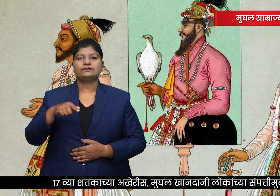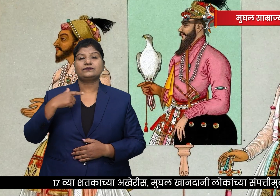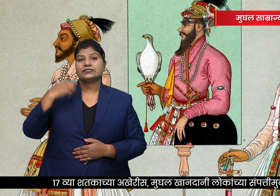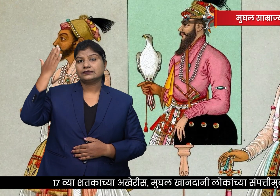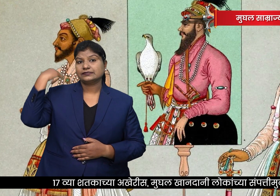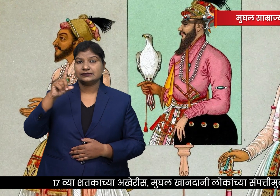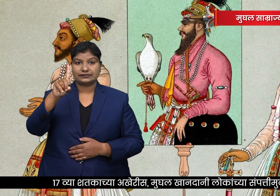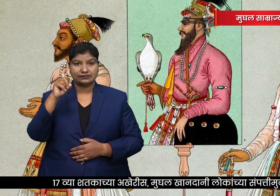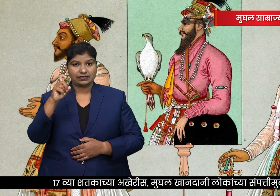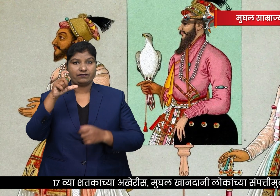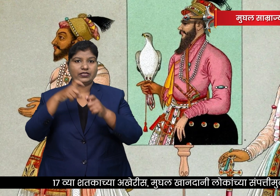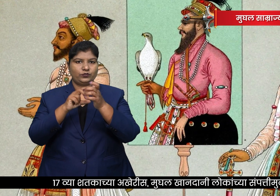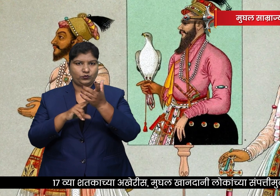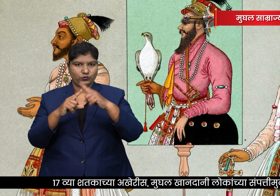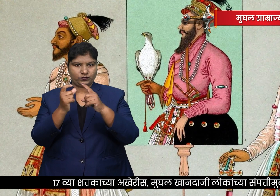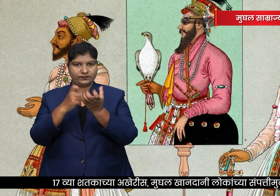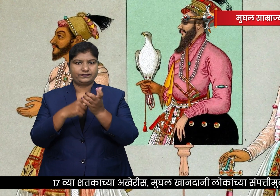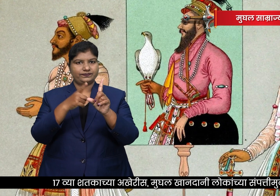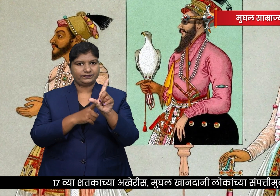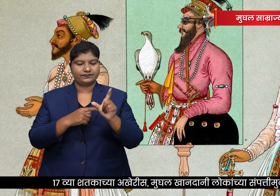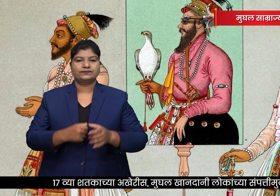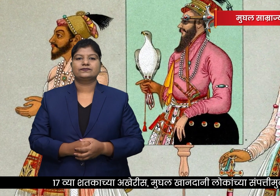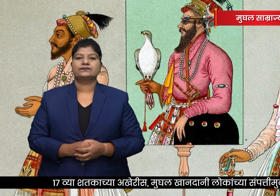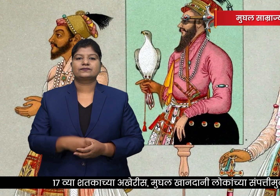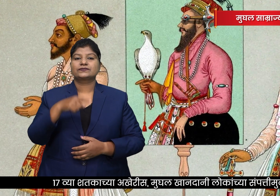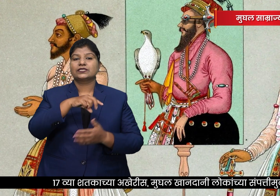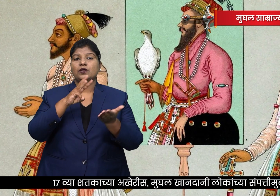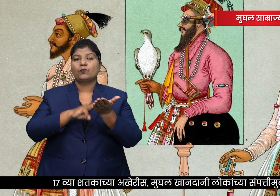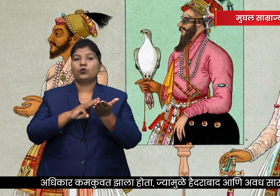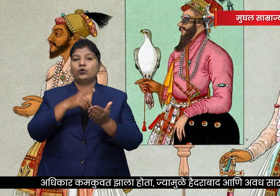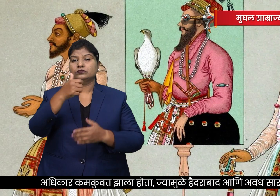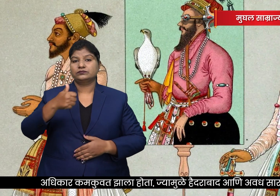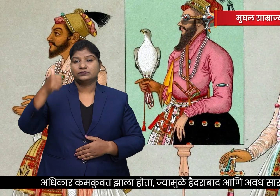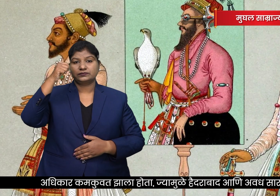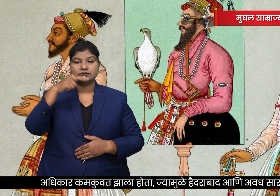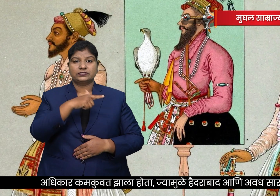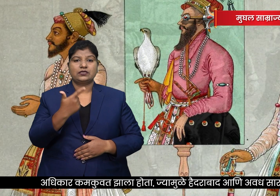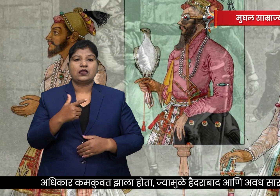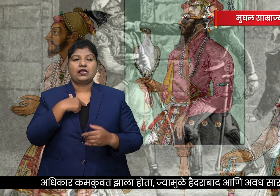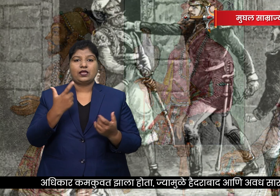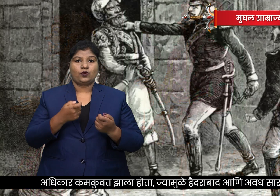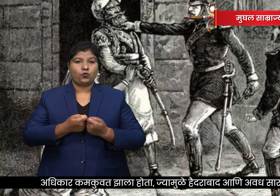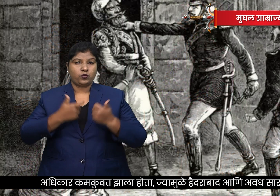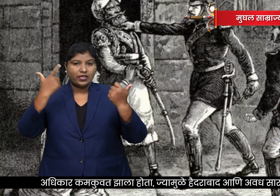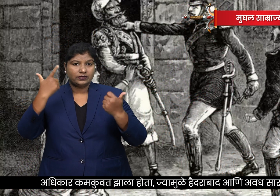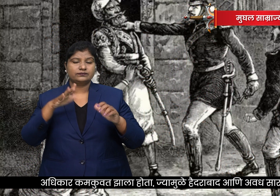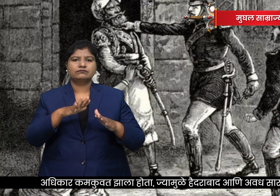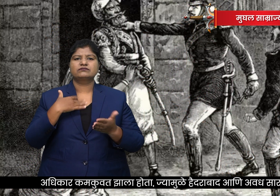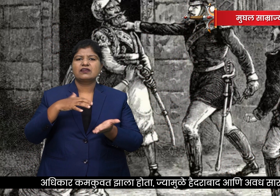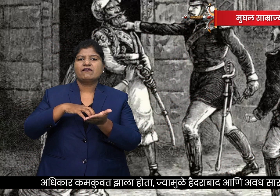सतराव्या शतकाच्या आखरेस मुघल खानदानी लोकांच्या संपत्तीमुळे सम्राटाचा अधिकार कुमकुवत झाला